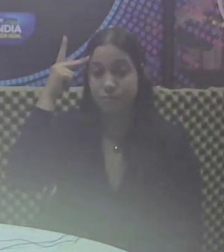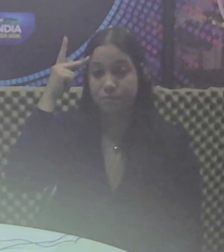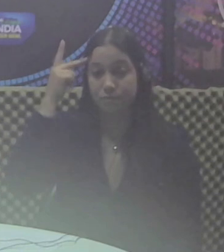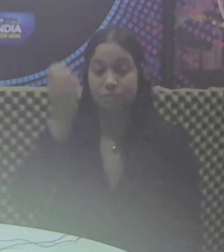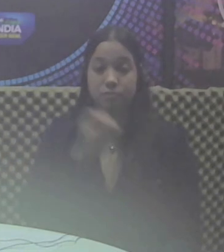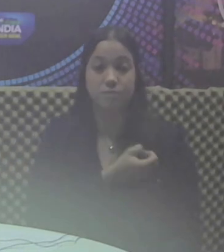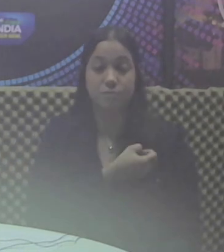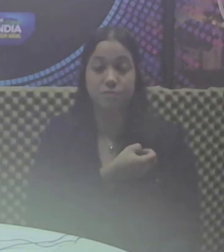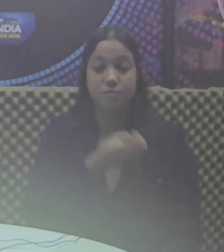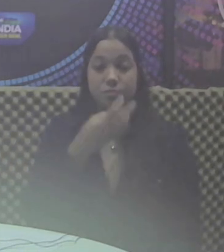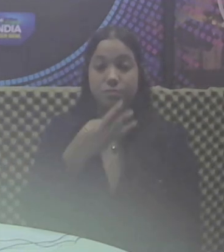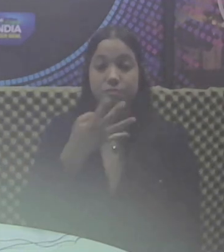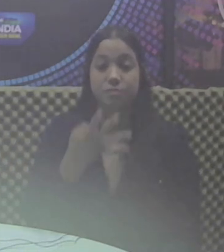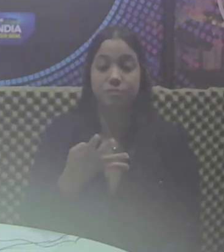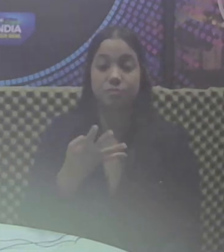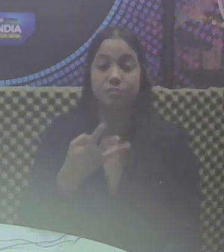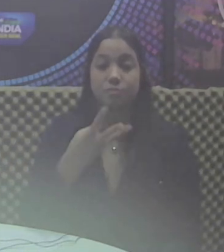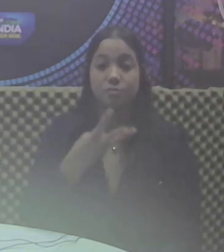número